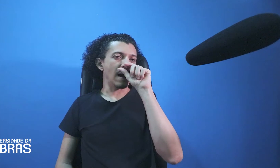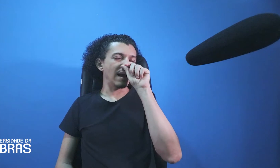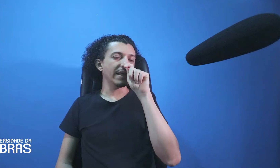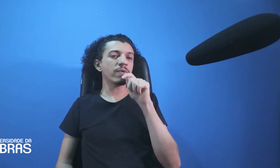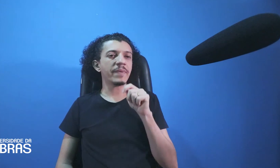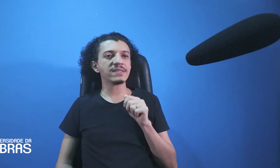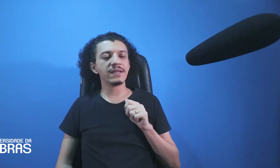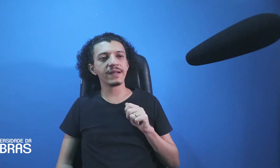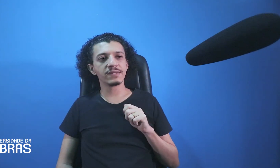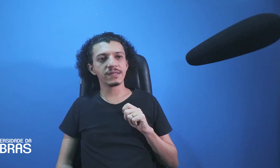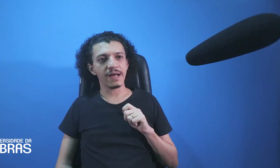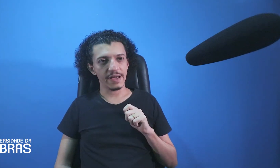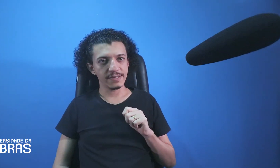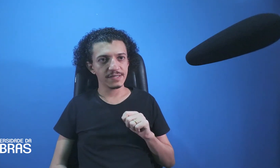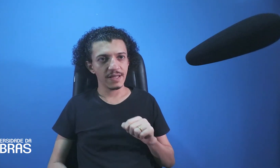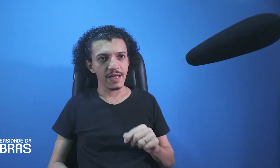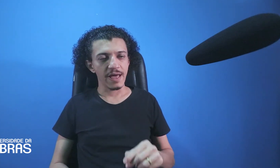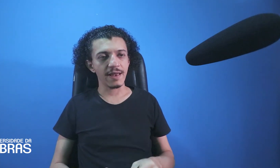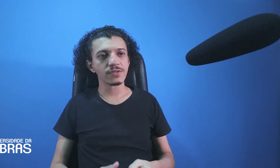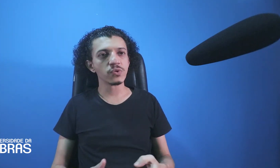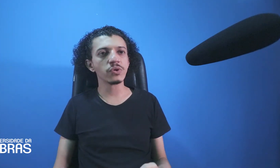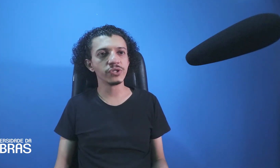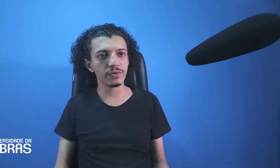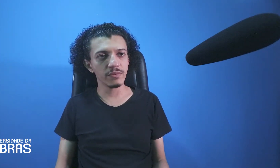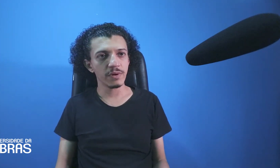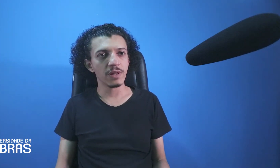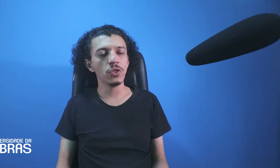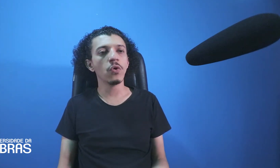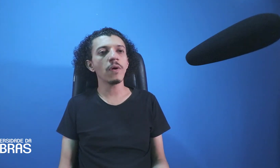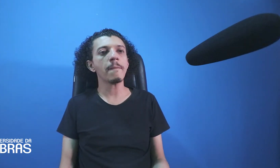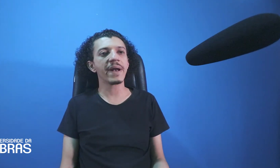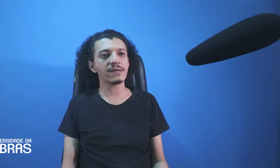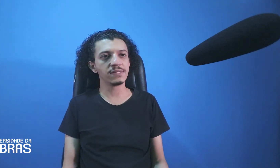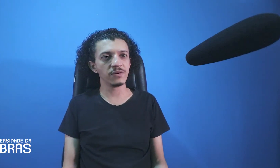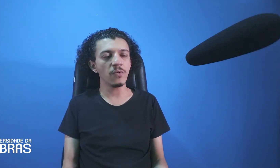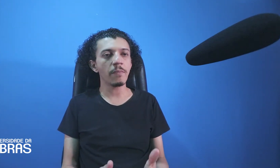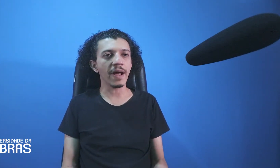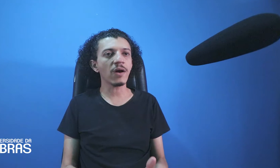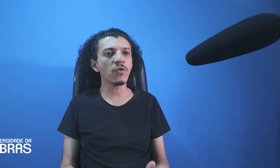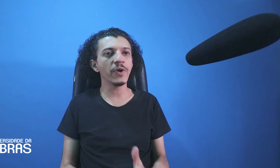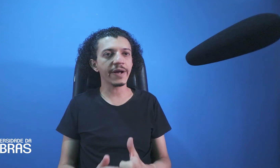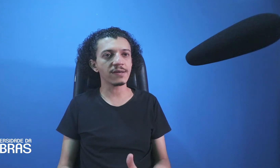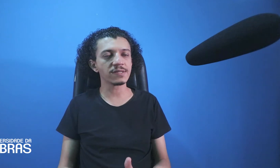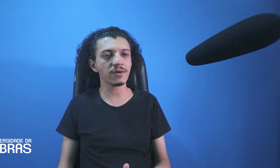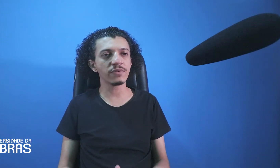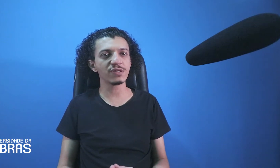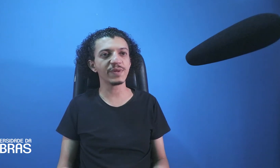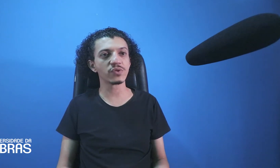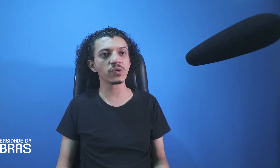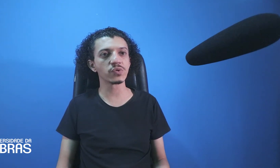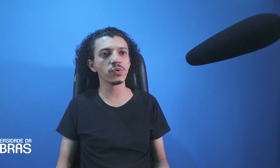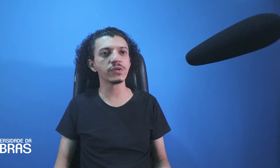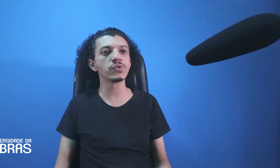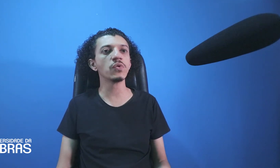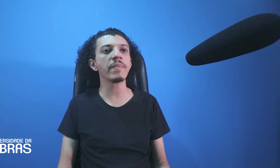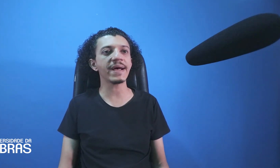A língua brasileira de sinais, ela surgiu no Brasil para a comunicação das pessoas surdas no